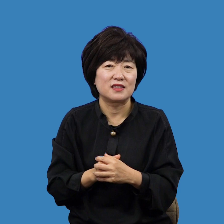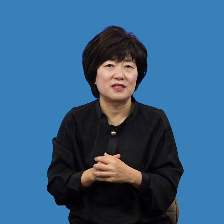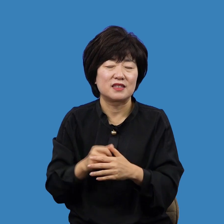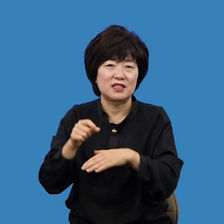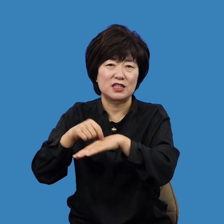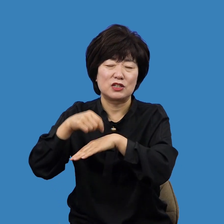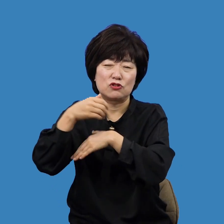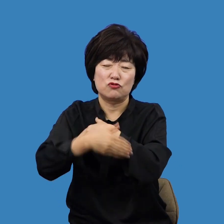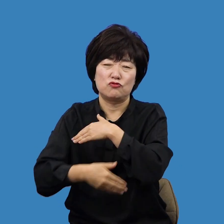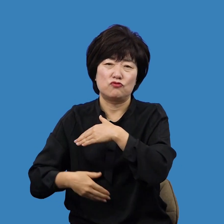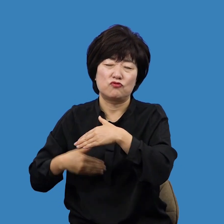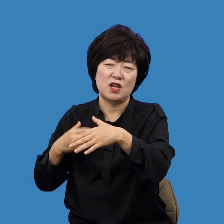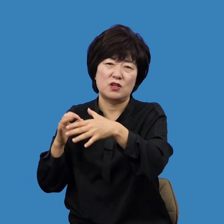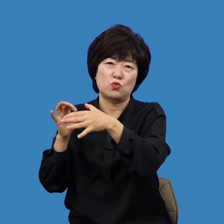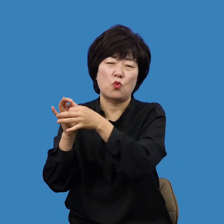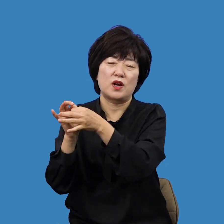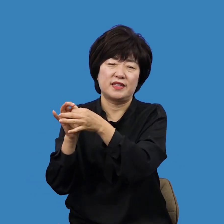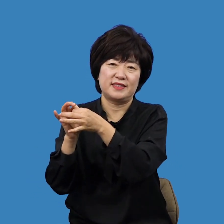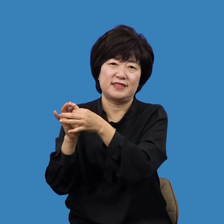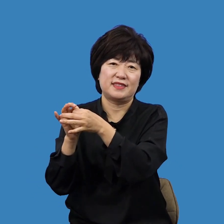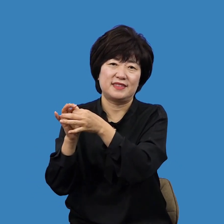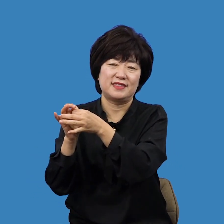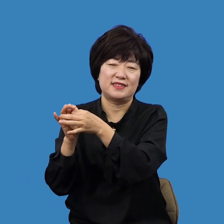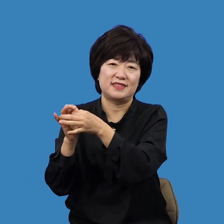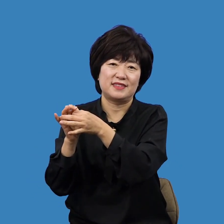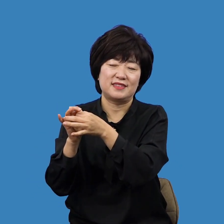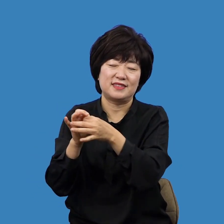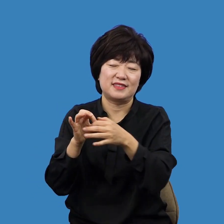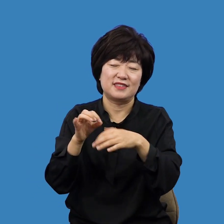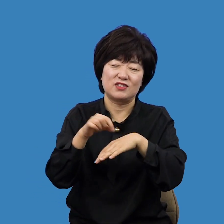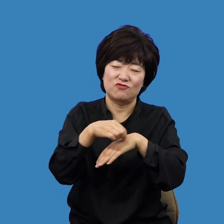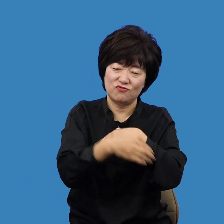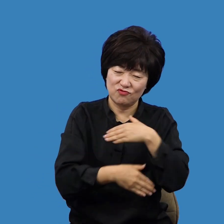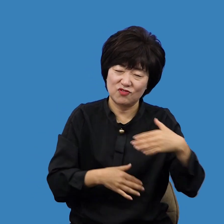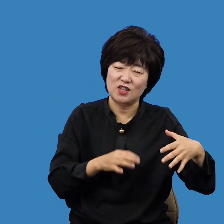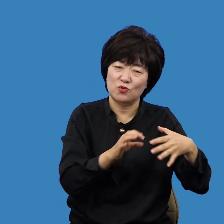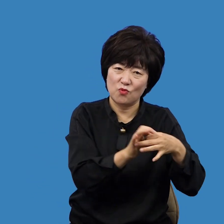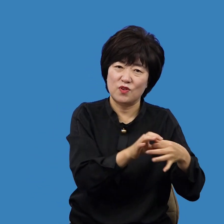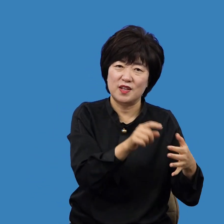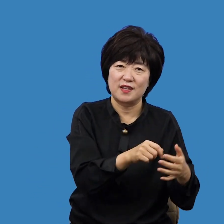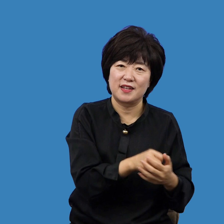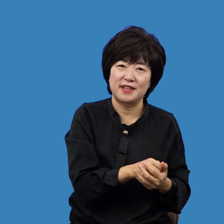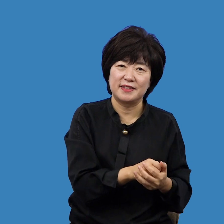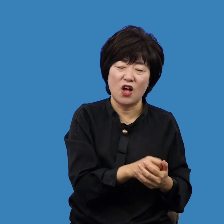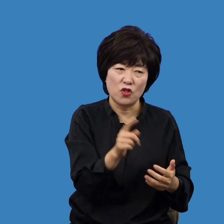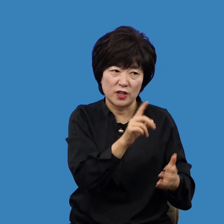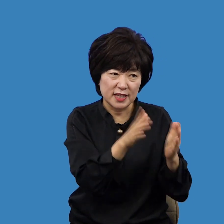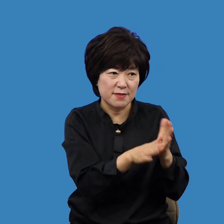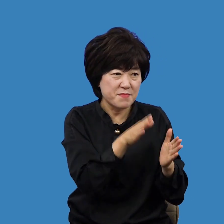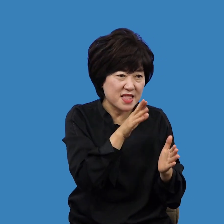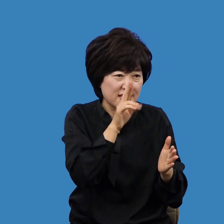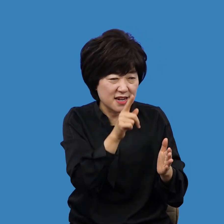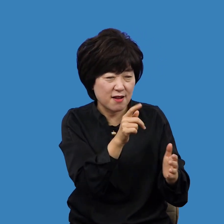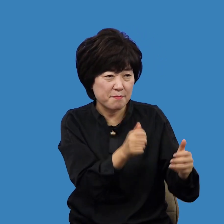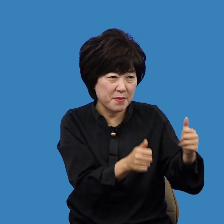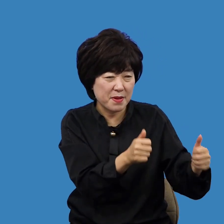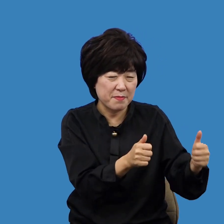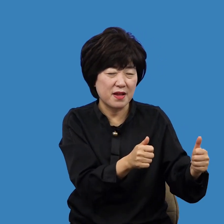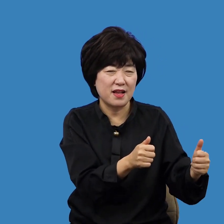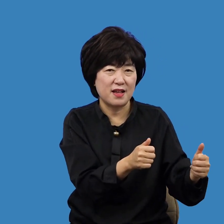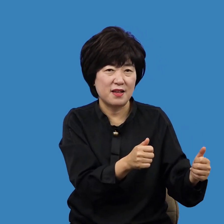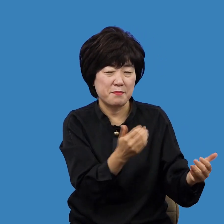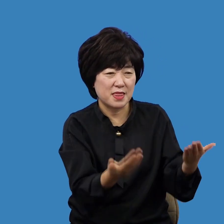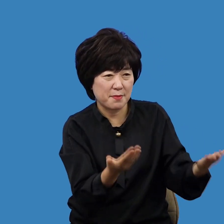육에 속한 반응인 경우가 많아요. 다는 아니에요. 그러니까 어떤 경우에는 분명히 시시비비를 가려야 될 때가 있어요. 하나님